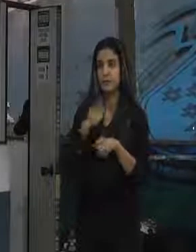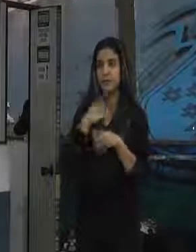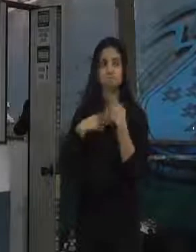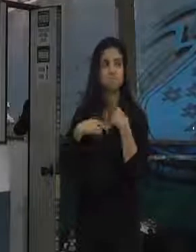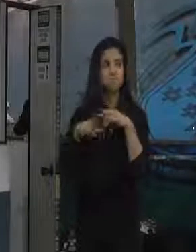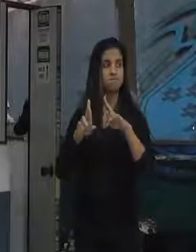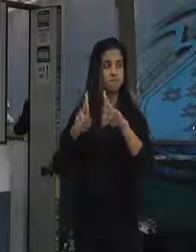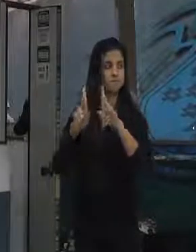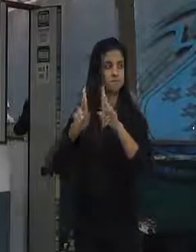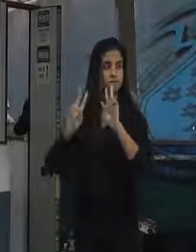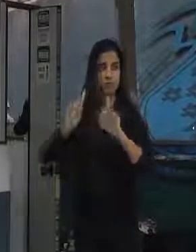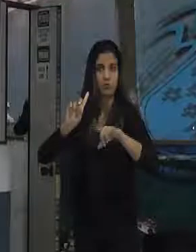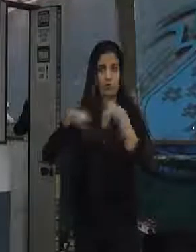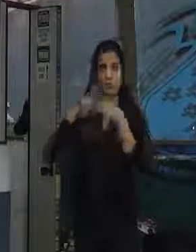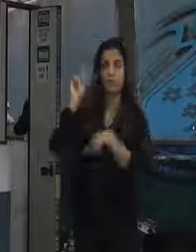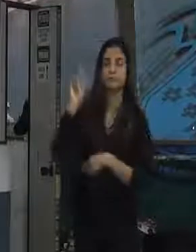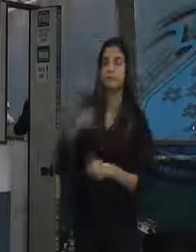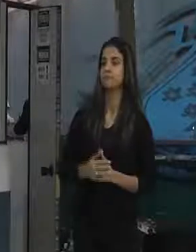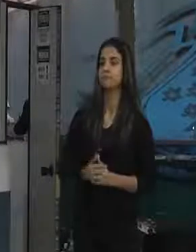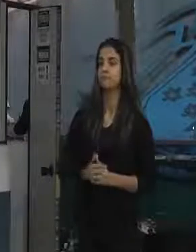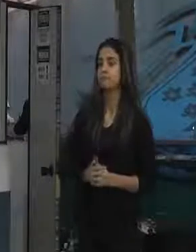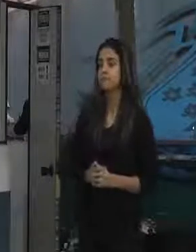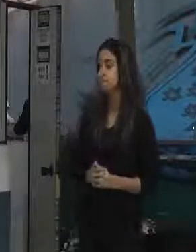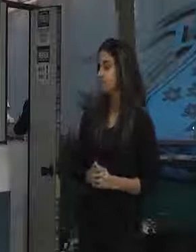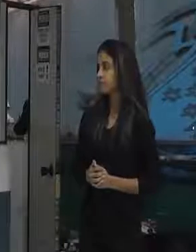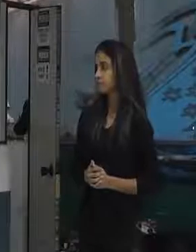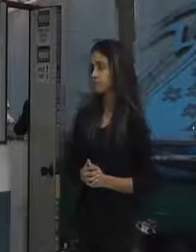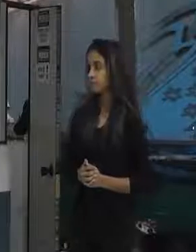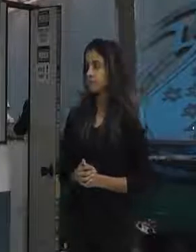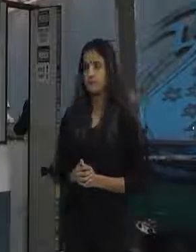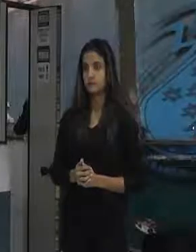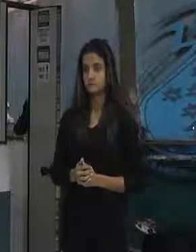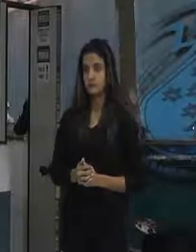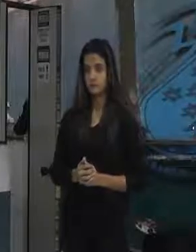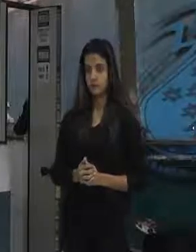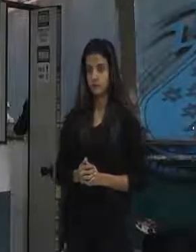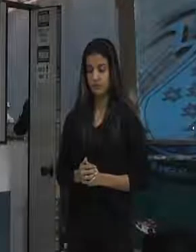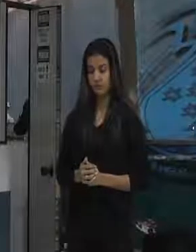sucesso. E eu não posso deixar aqui de falar que